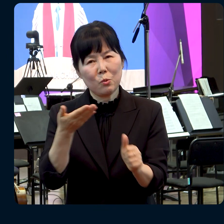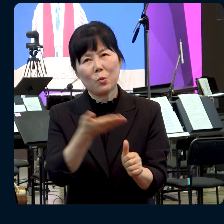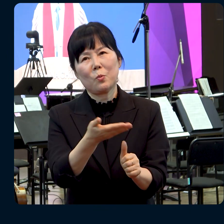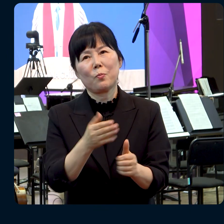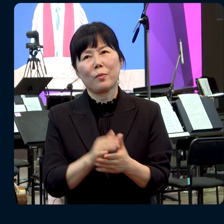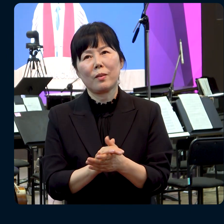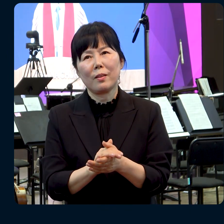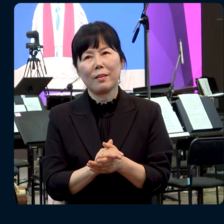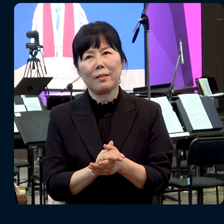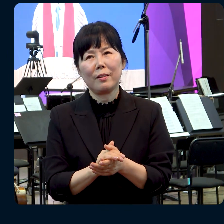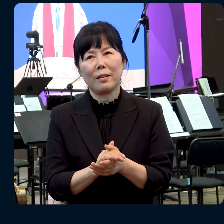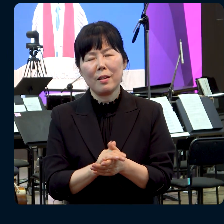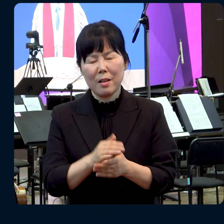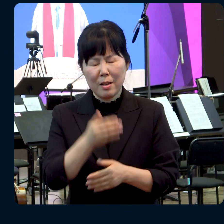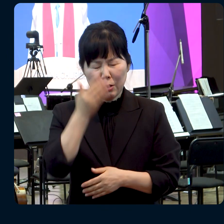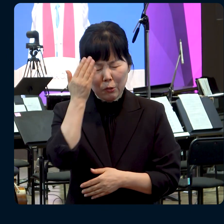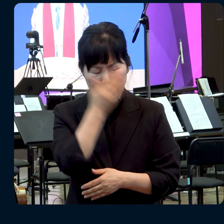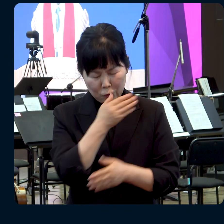고통스러운데